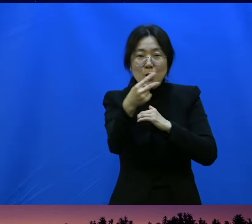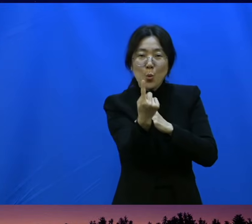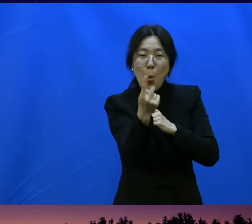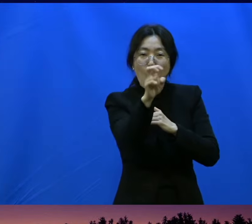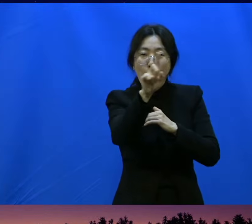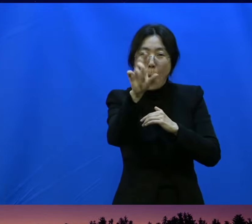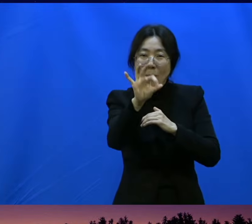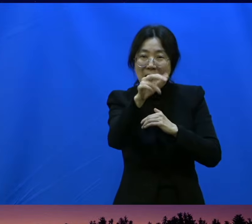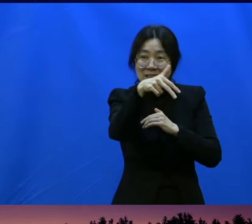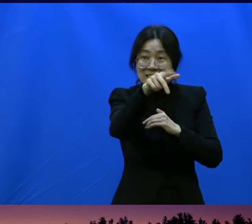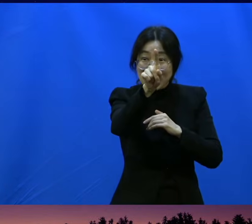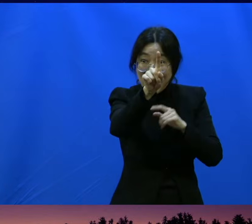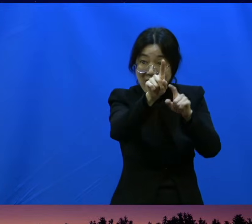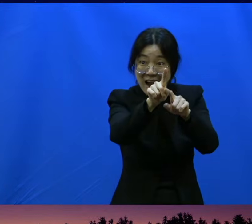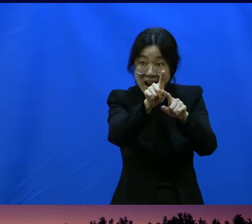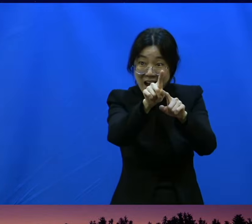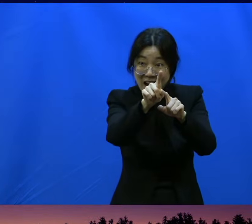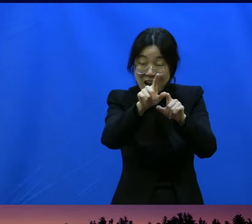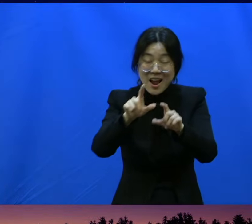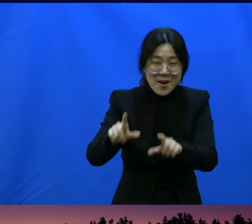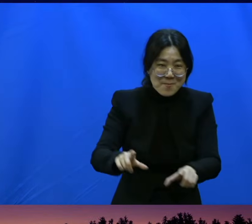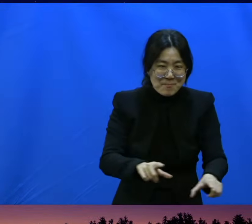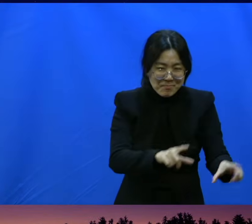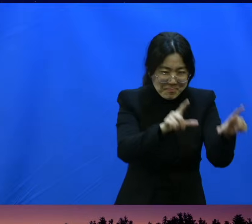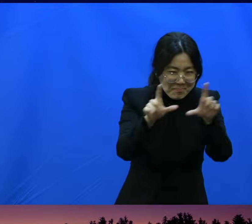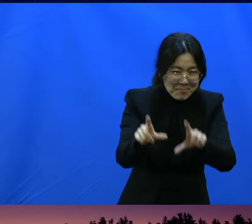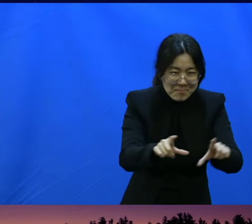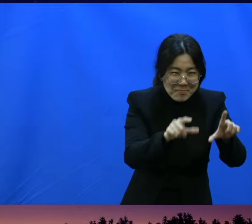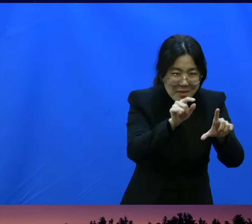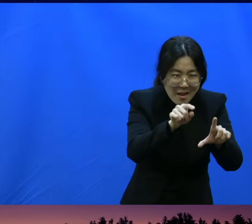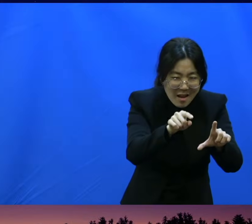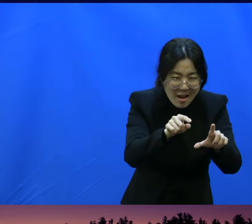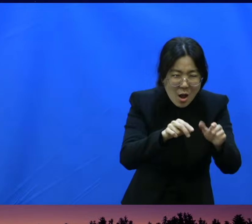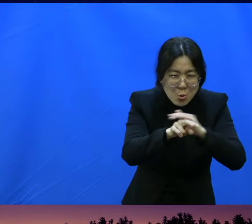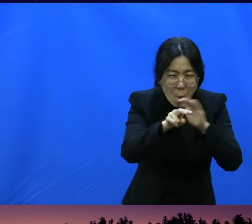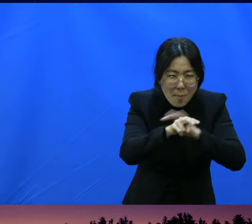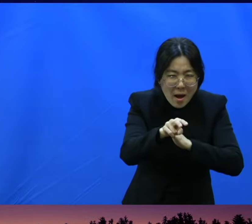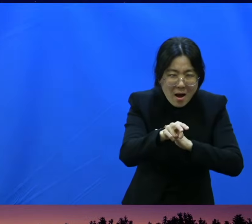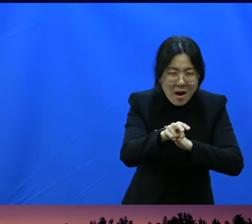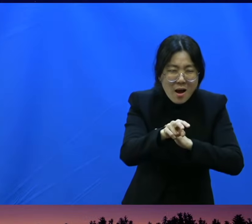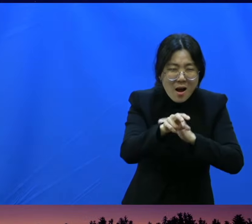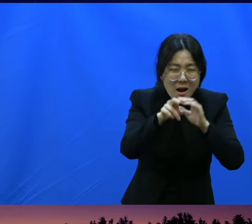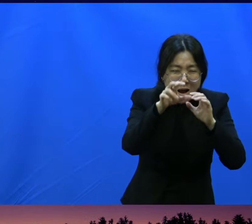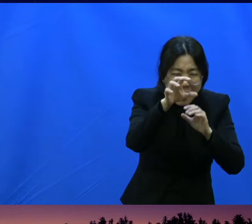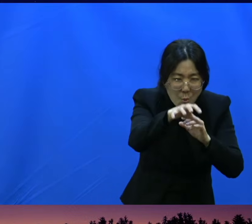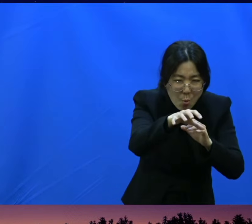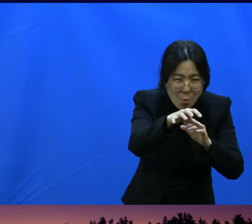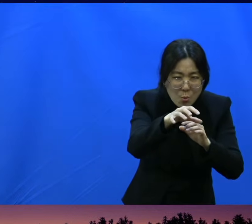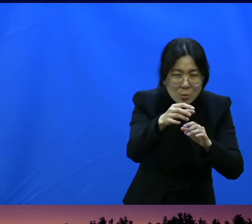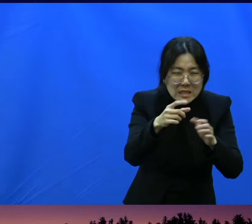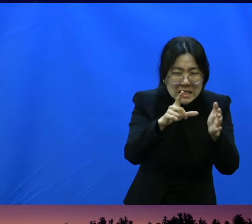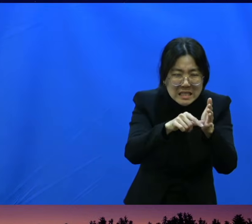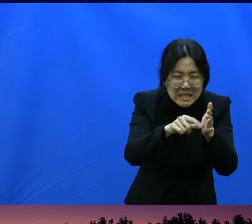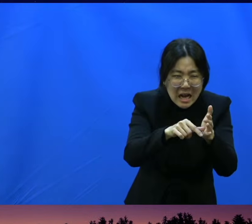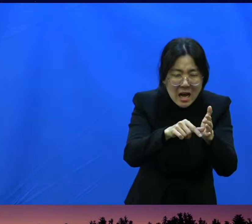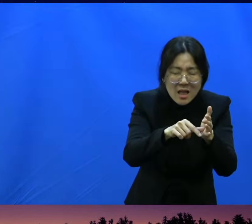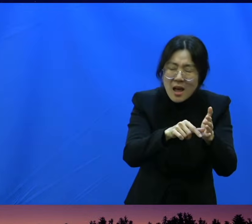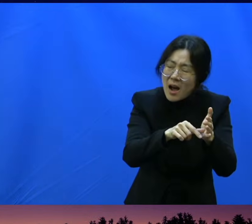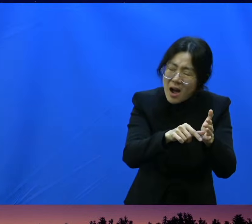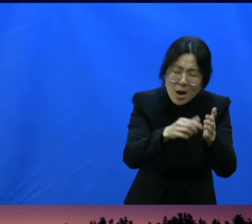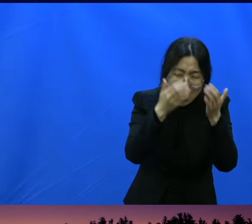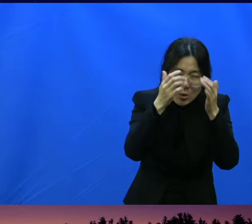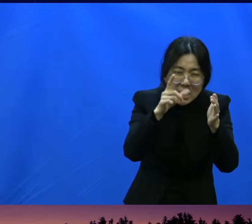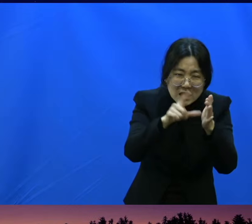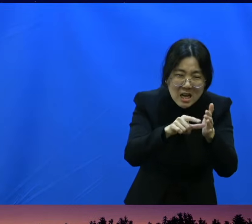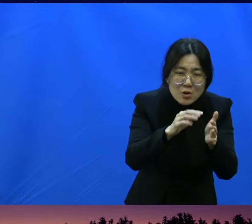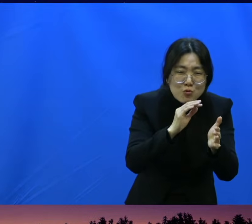도망한 곳인데 나는 도피했는데 그것이 내 인생에 없어서는 안 될 곳을 하나님이 준비해 놓으신